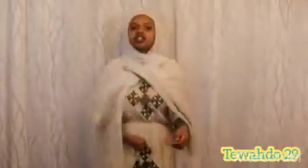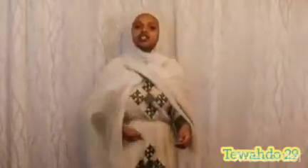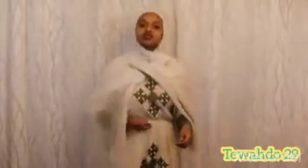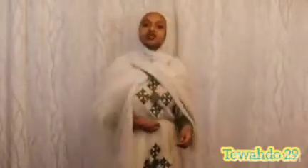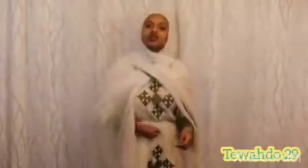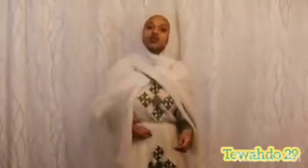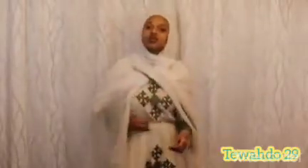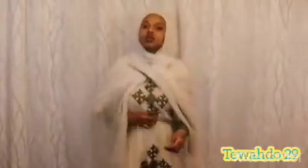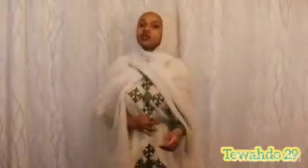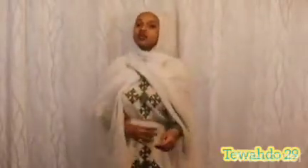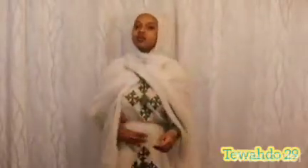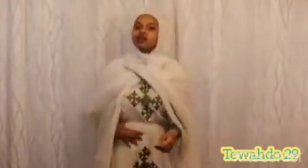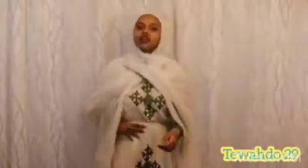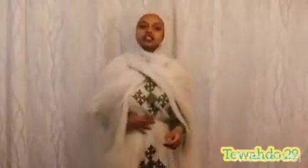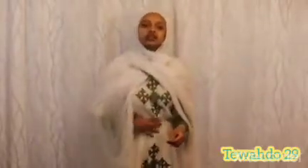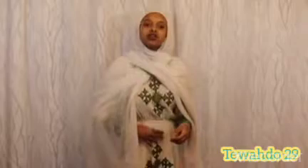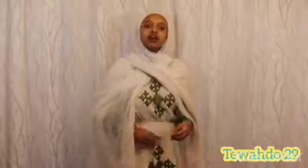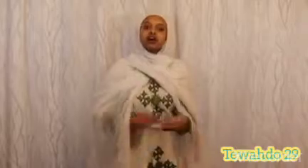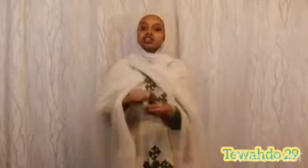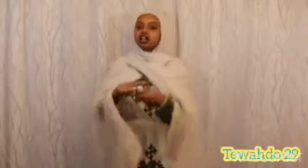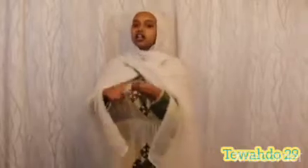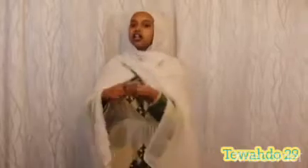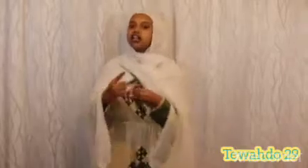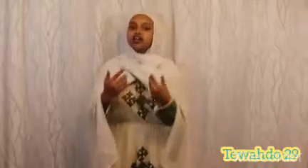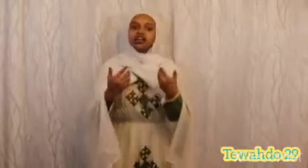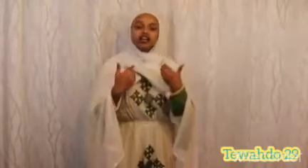ጌታችን ተጸንሶ በማኅፀኗ ሳለ